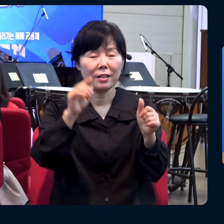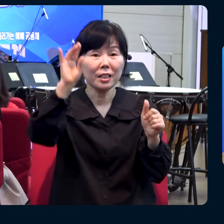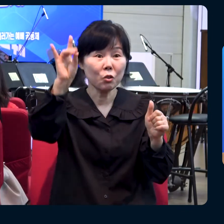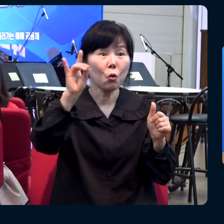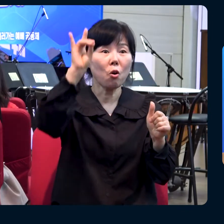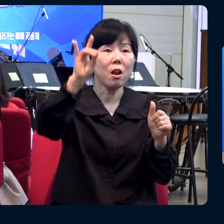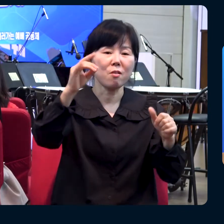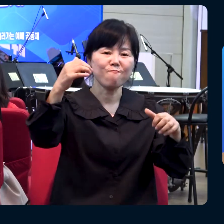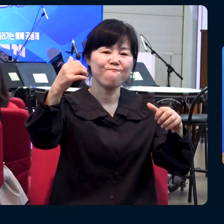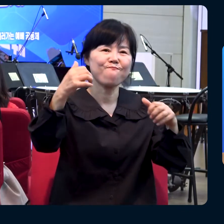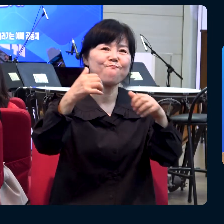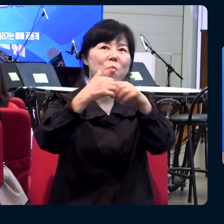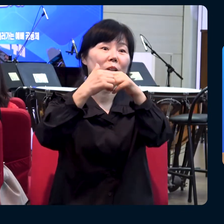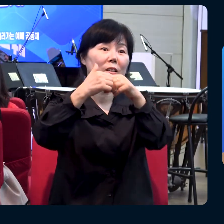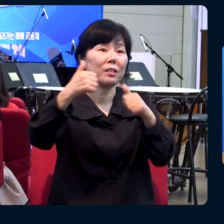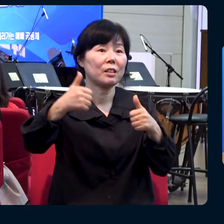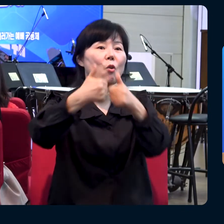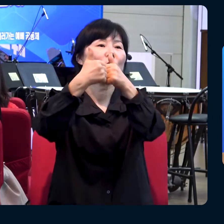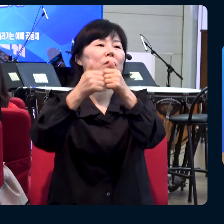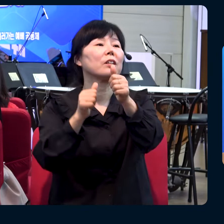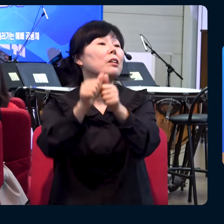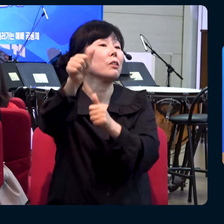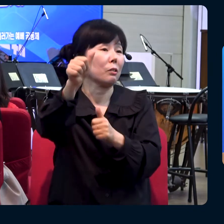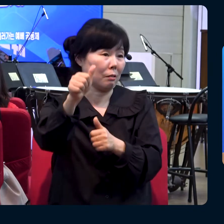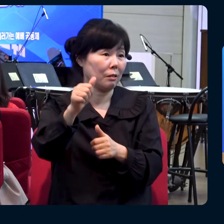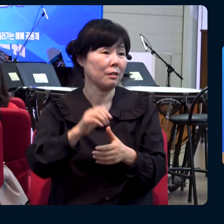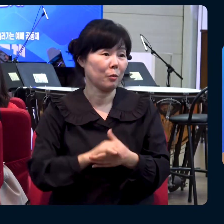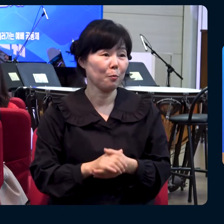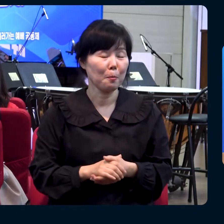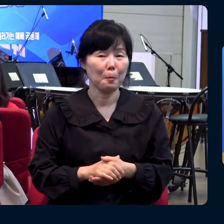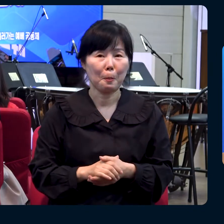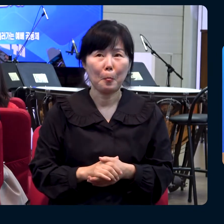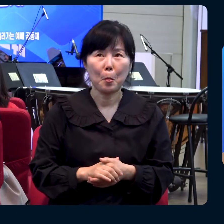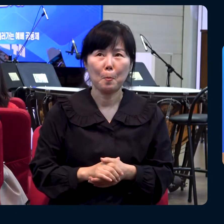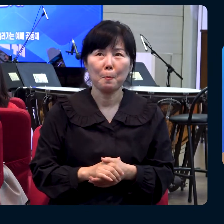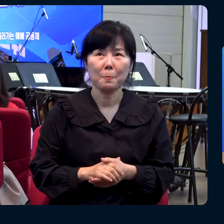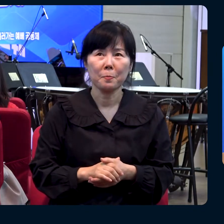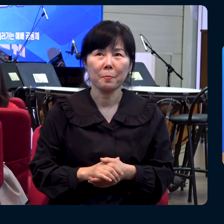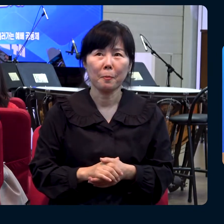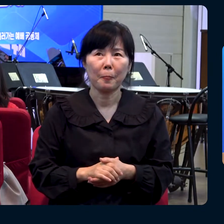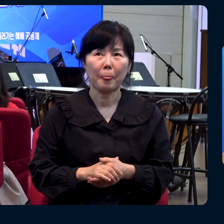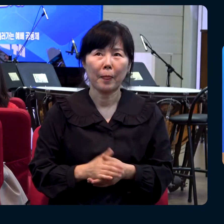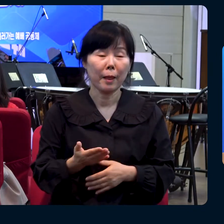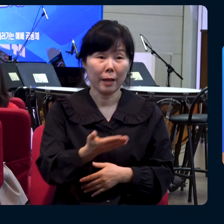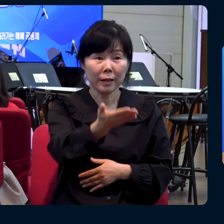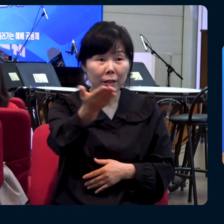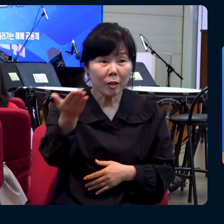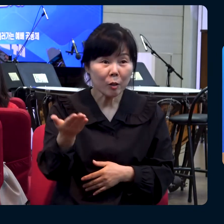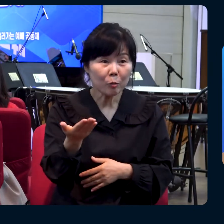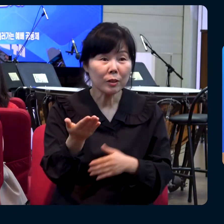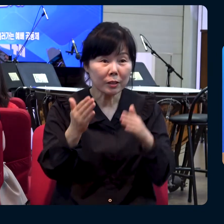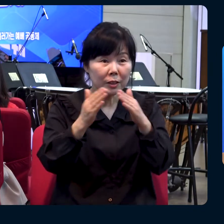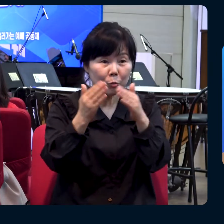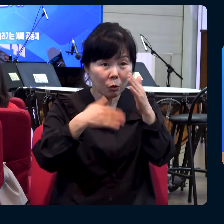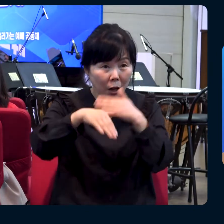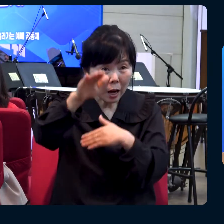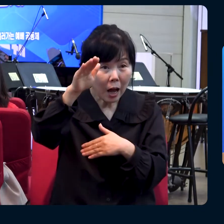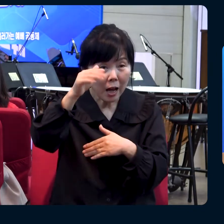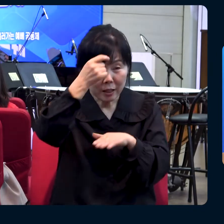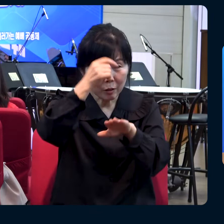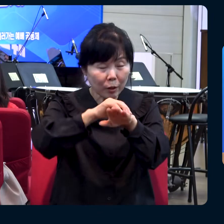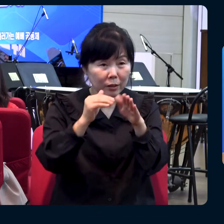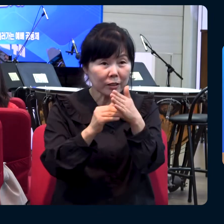승리를 주를 의지하며 이루어낸다는 것입니다. 거꾸로 말하면 여러분 오늘 예배 끝나고 집에